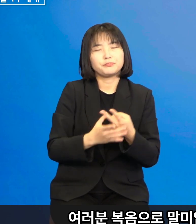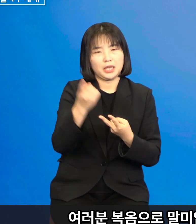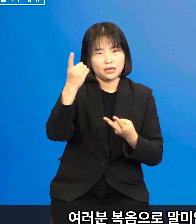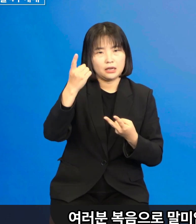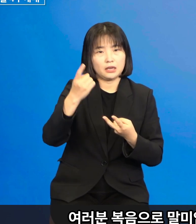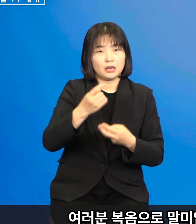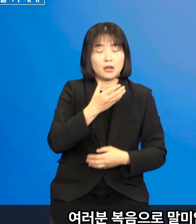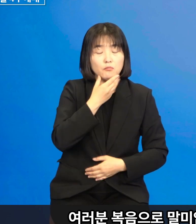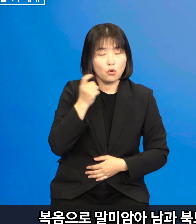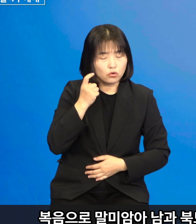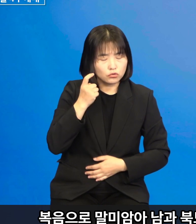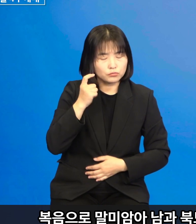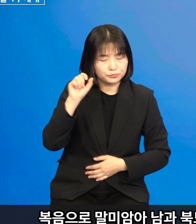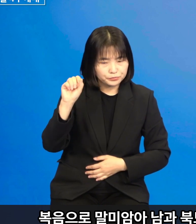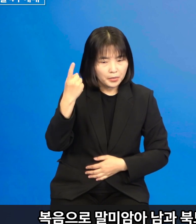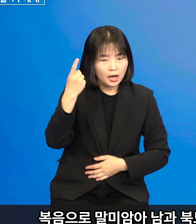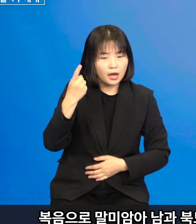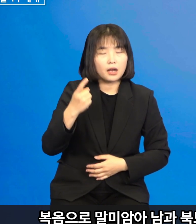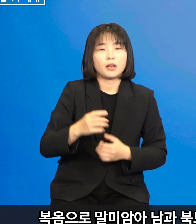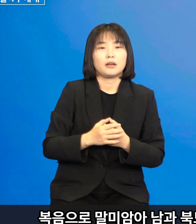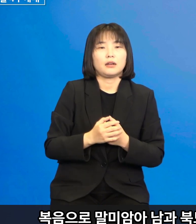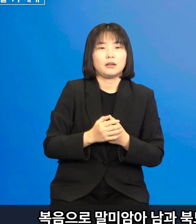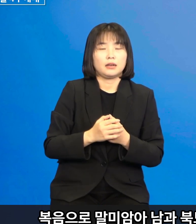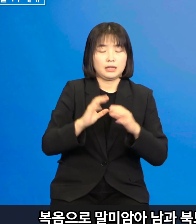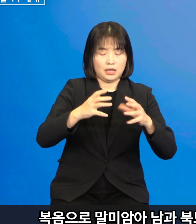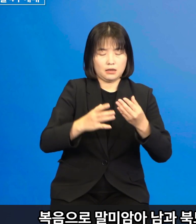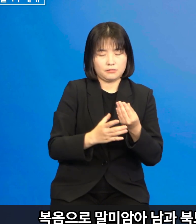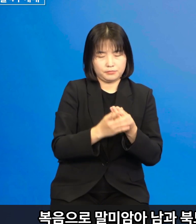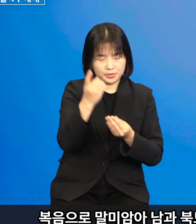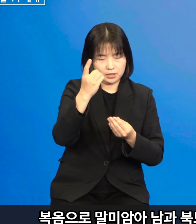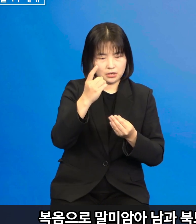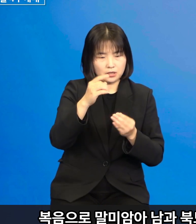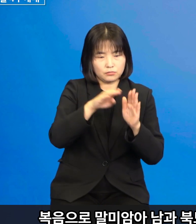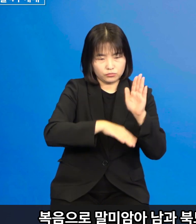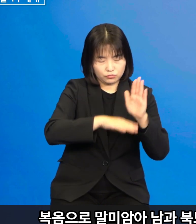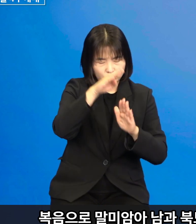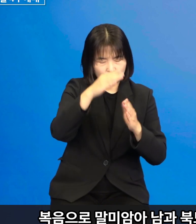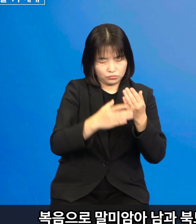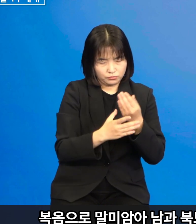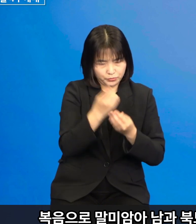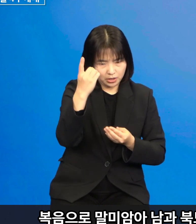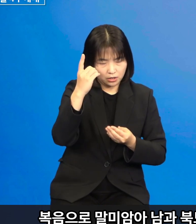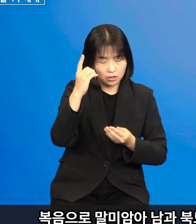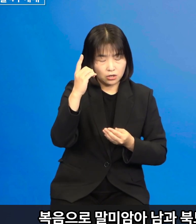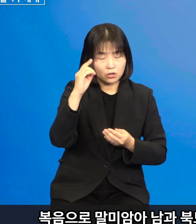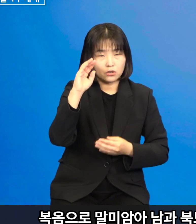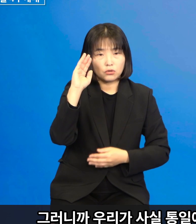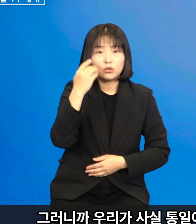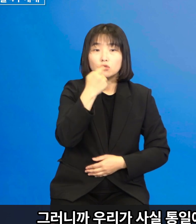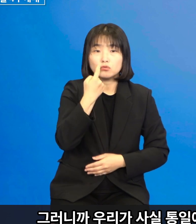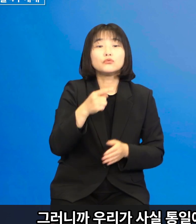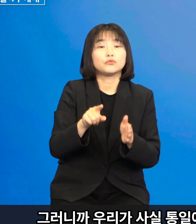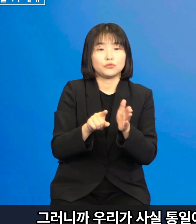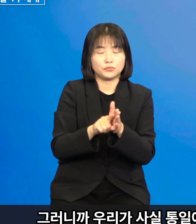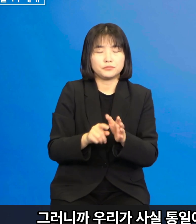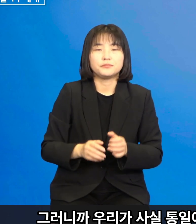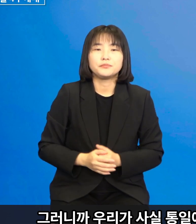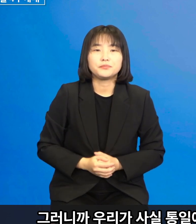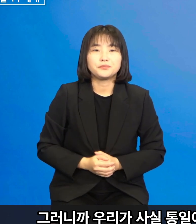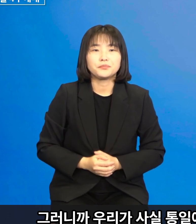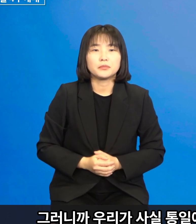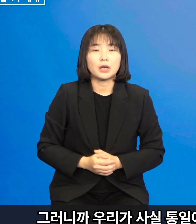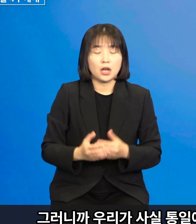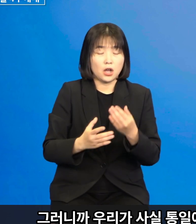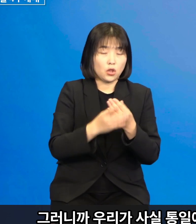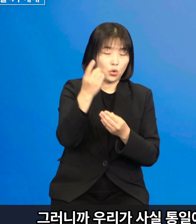말미암아 나라가 하나가 되어지고 복음으로 말미암아 남과 북도 복음으로 통일될 줄로 믿습니다. 그러니까 우리가 사실